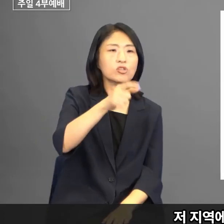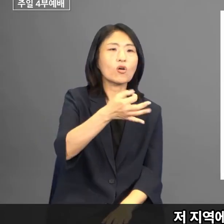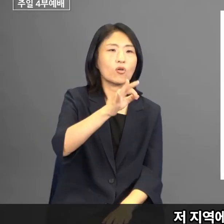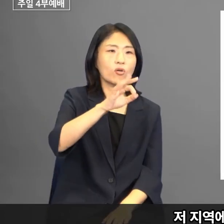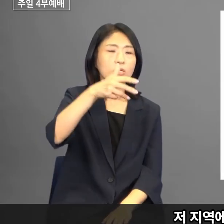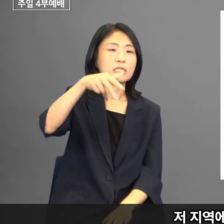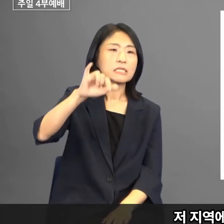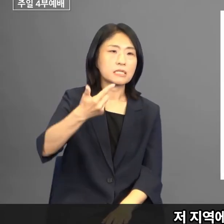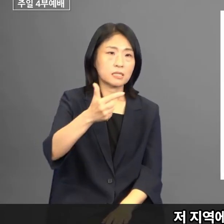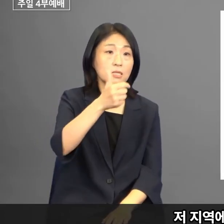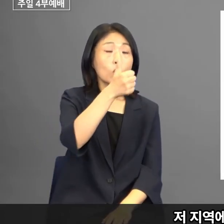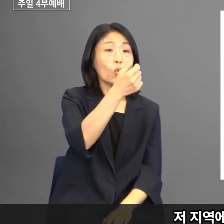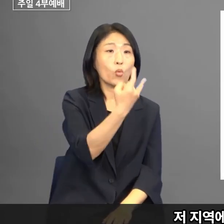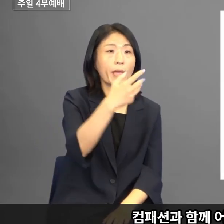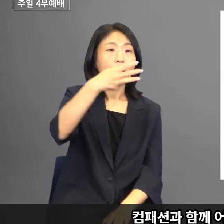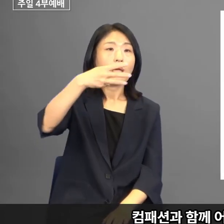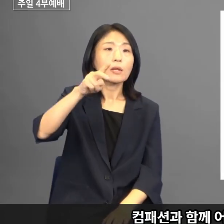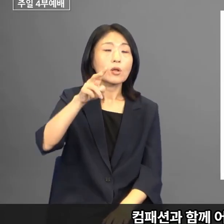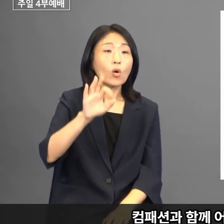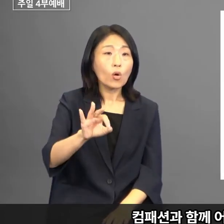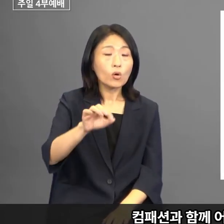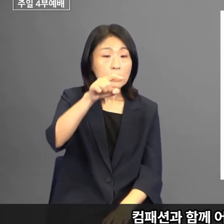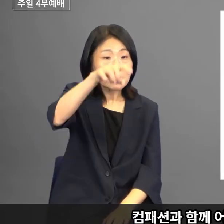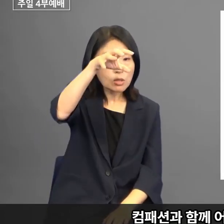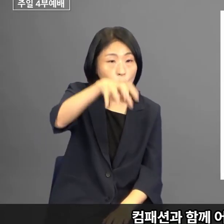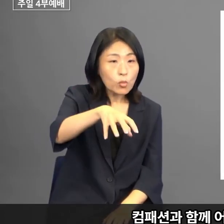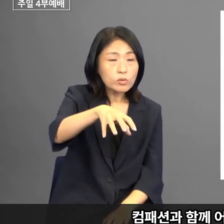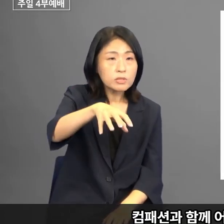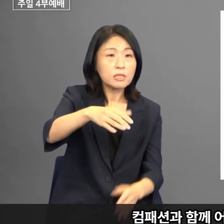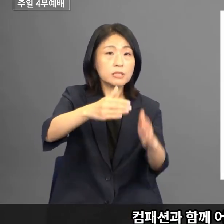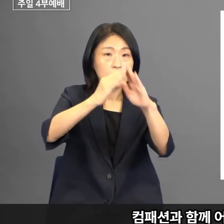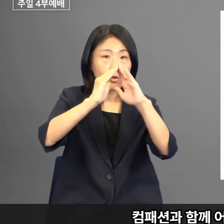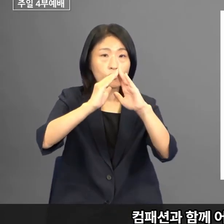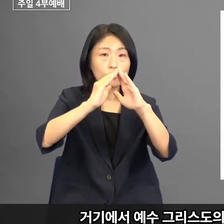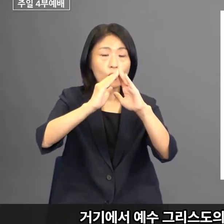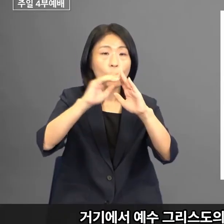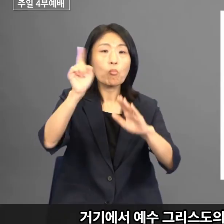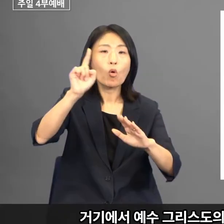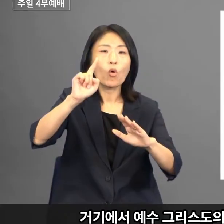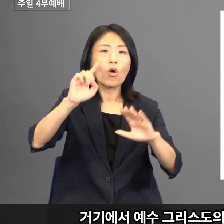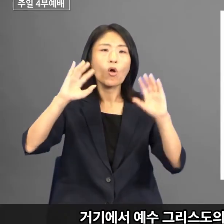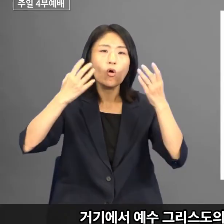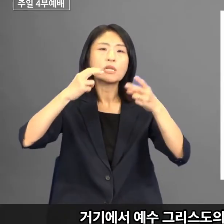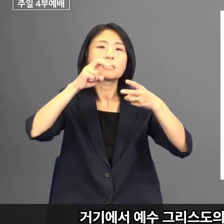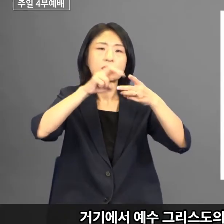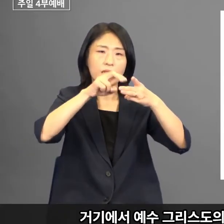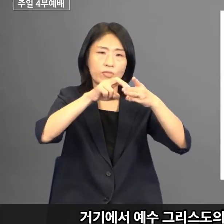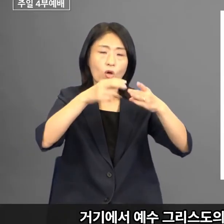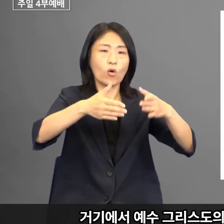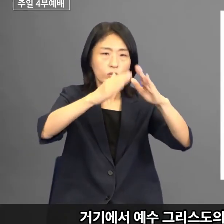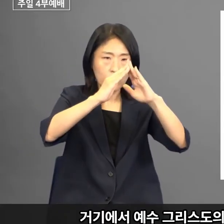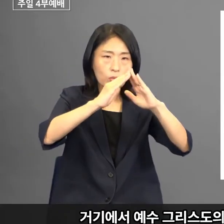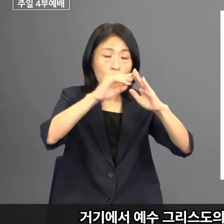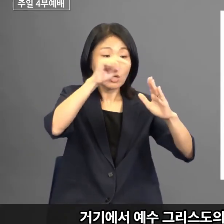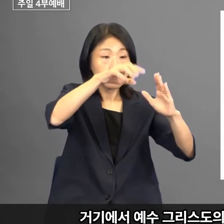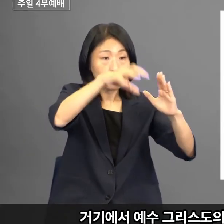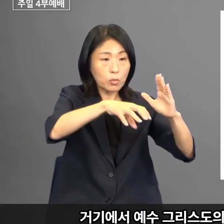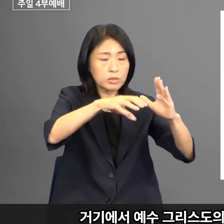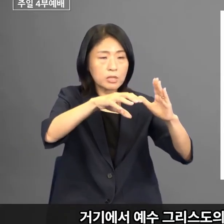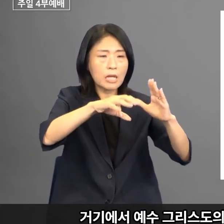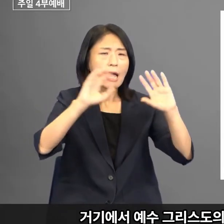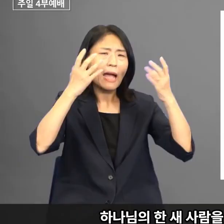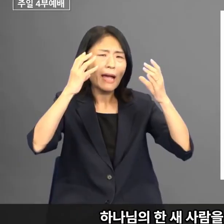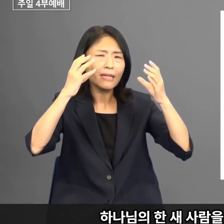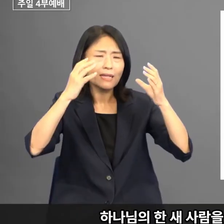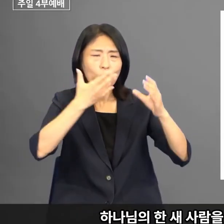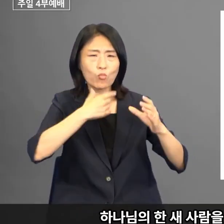저 지역에 뭘 짓느냐? 컴패션과 함께 어린이 센터를 지어서 거기에서 예수 그리스도의 복음으로 아이들을